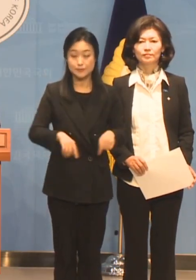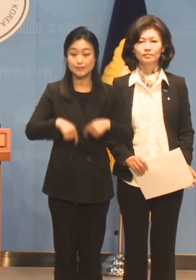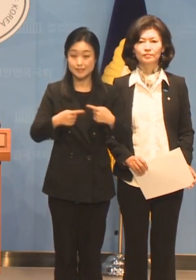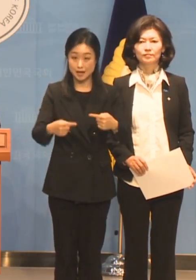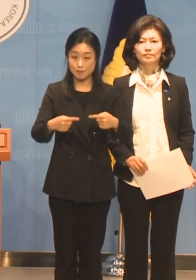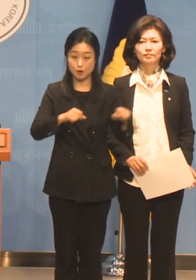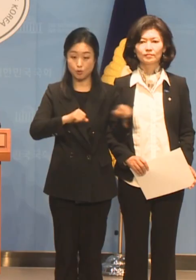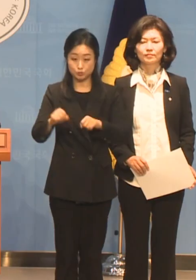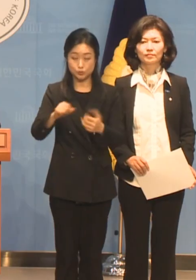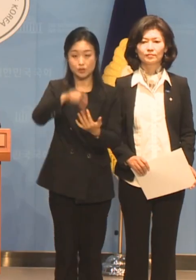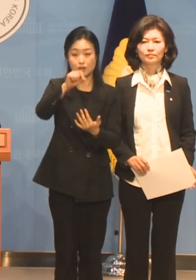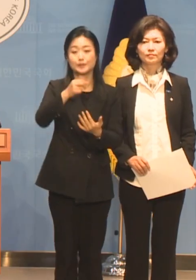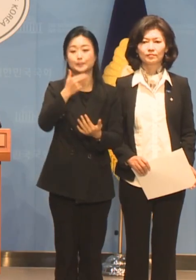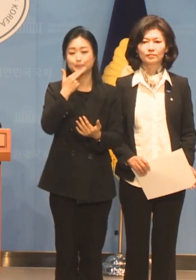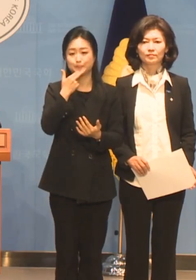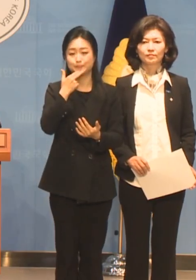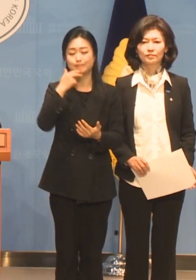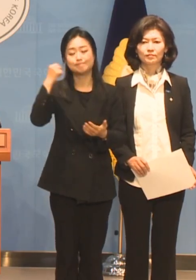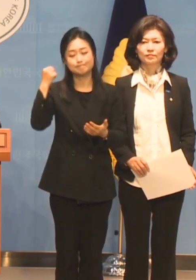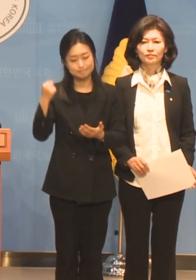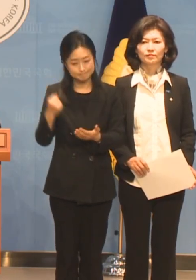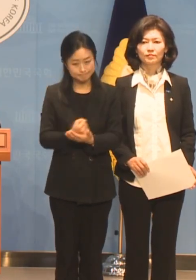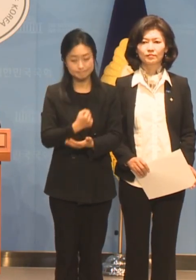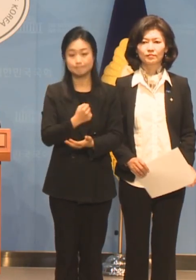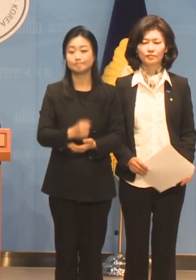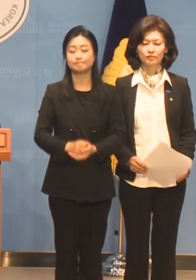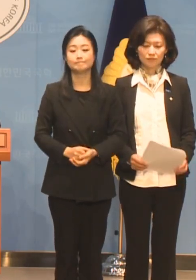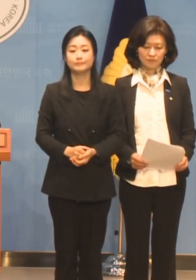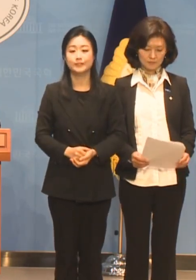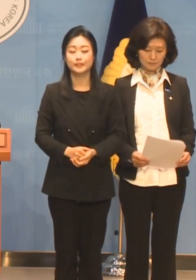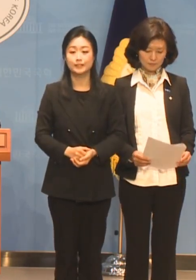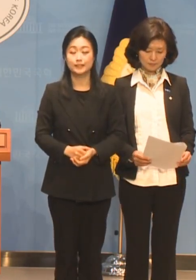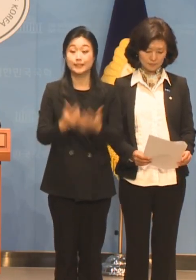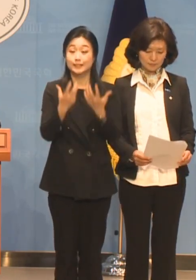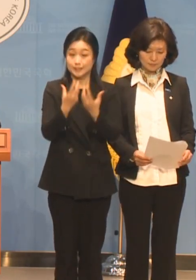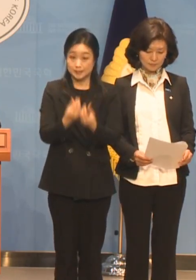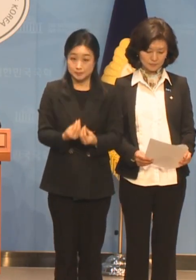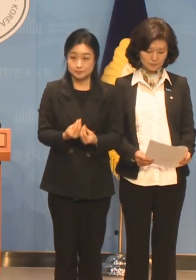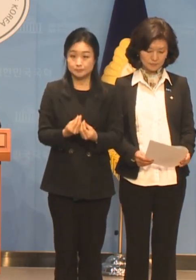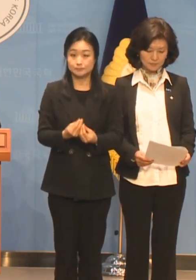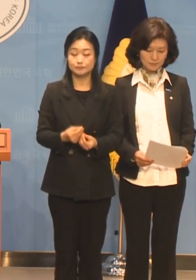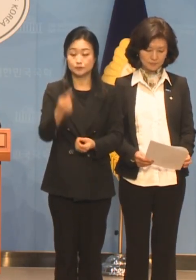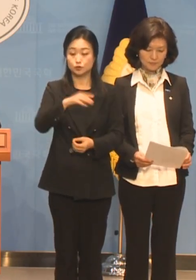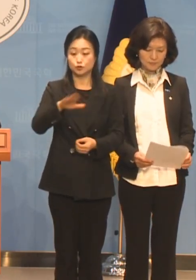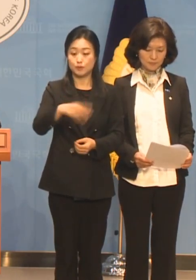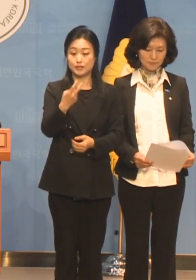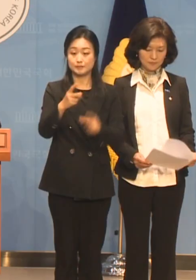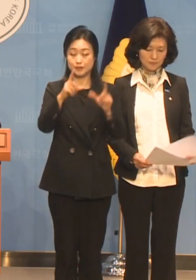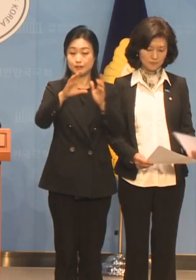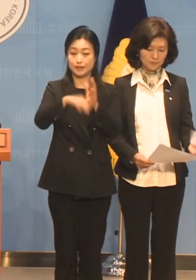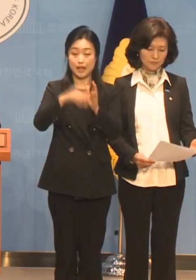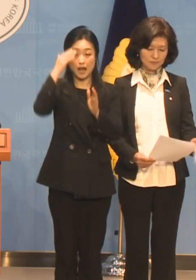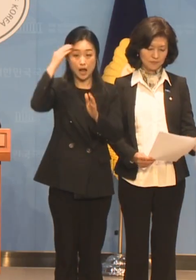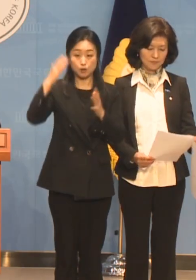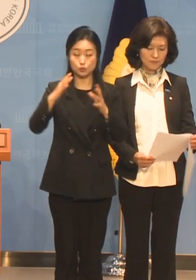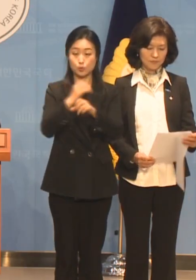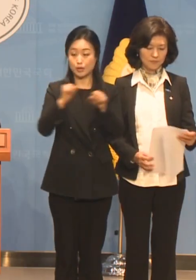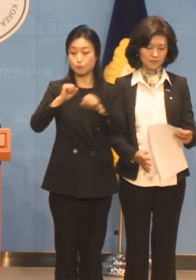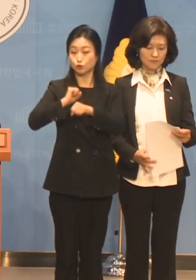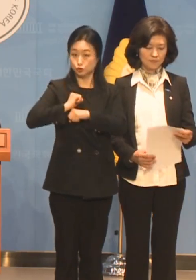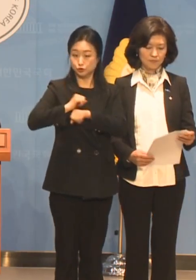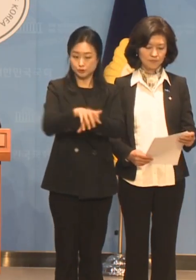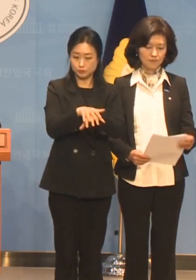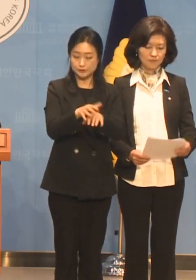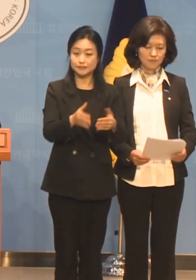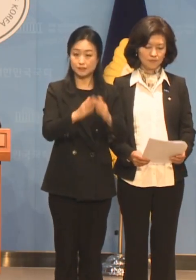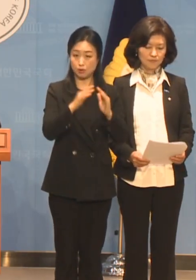운동이 선정되지 않은 것은 아쉬움으로 남습니다. 예컨대 1920년 대한독립군단